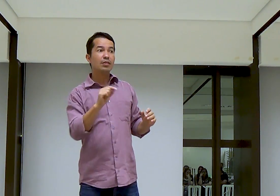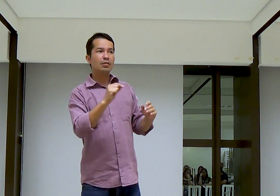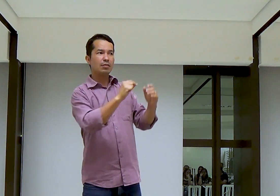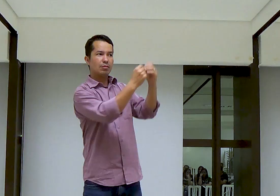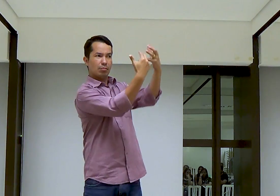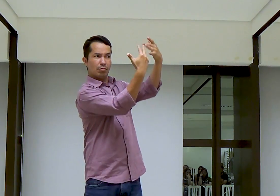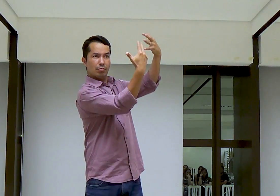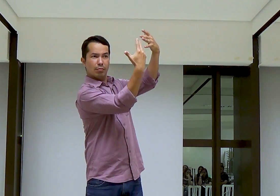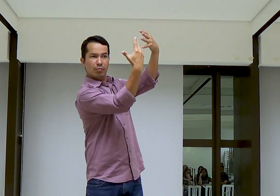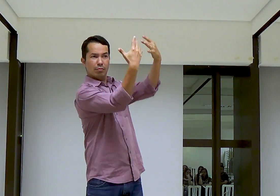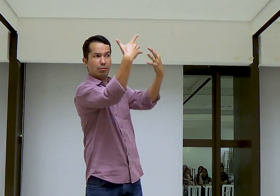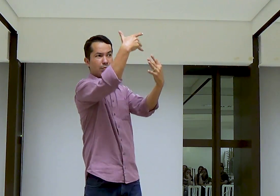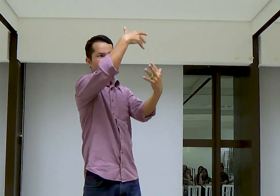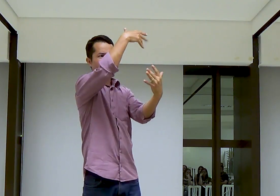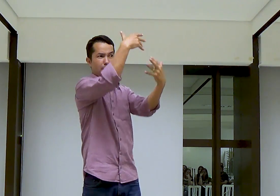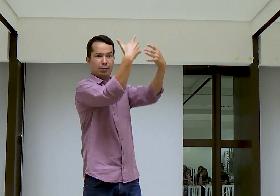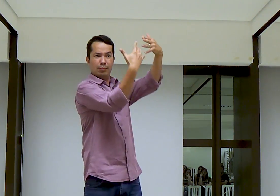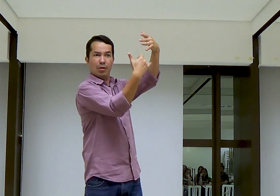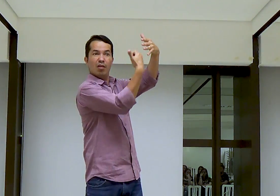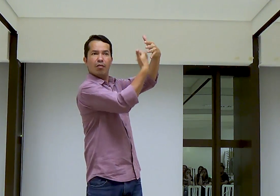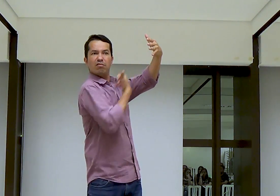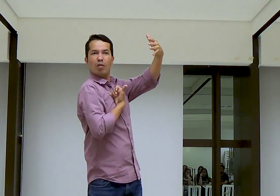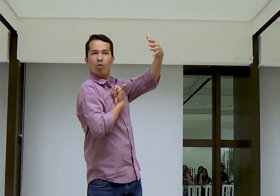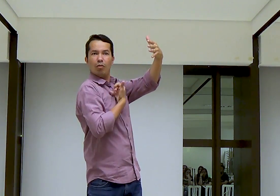luz, algo forte, a glória